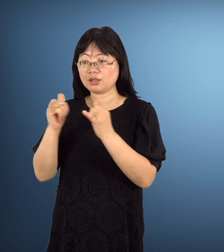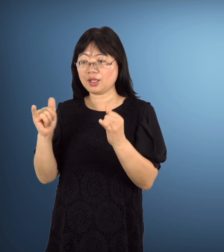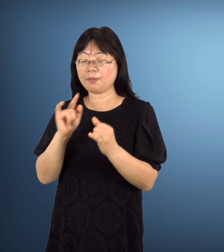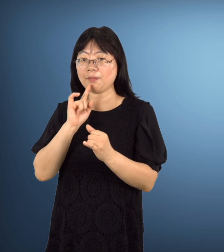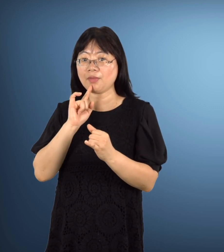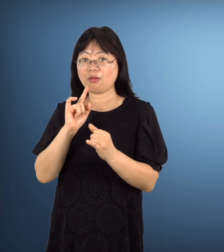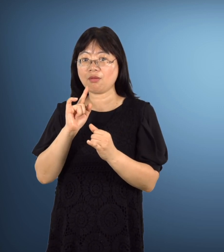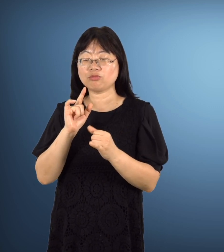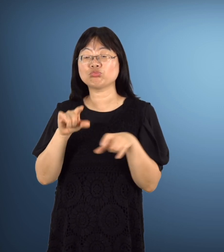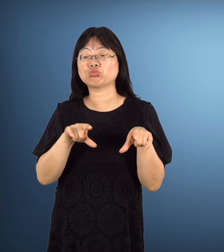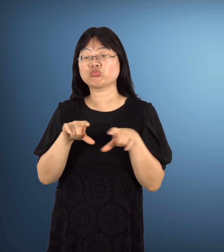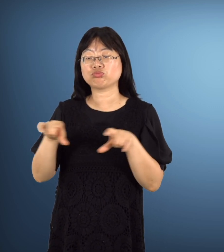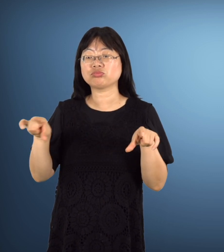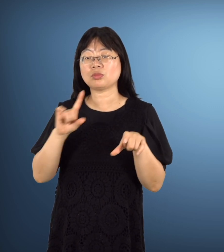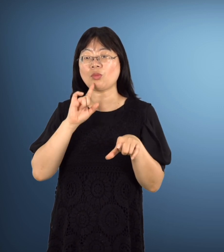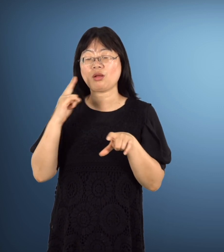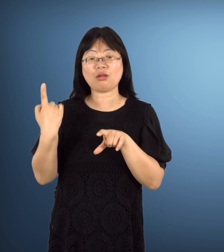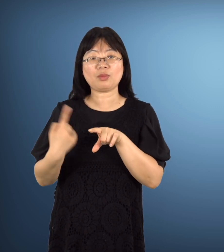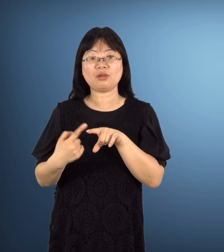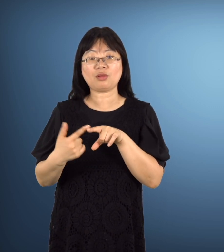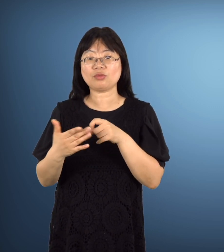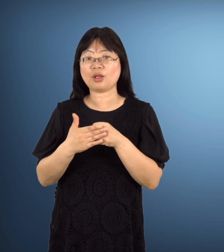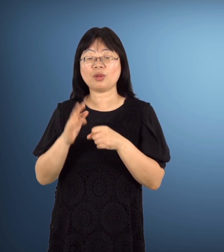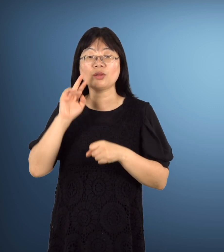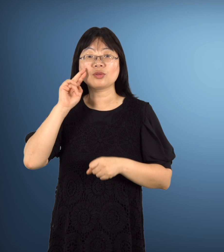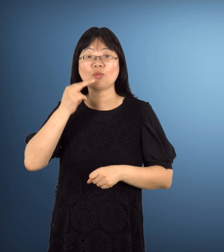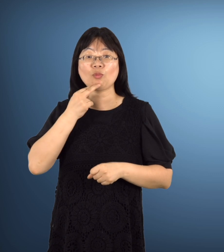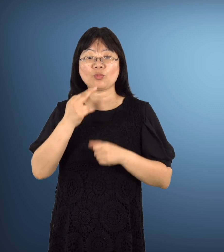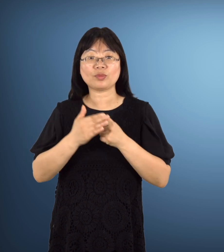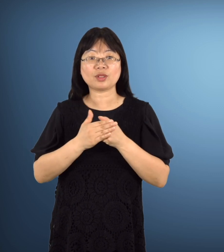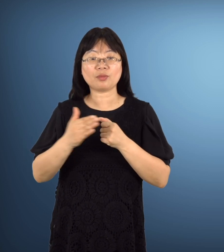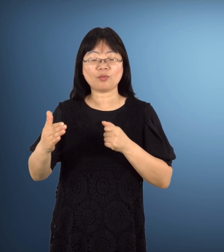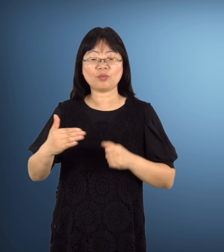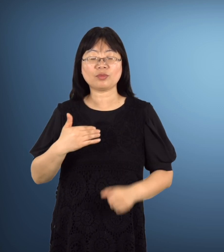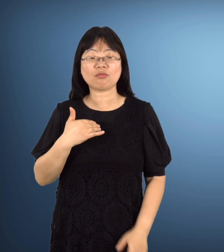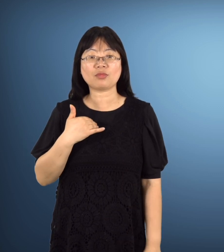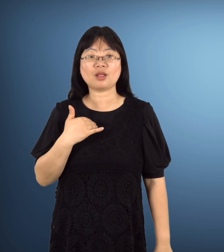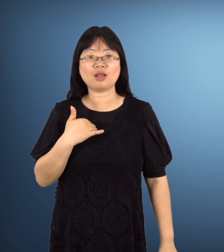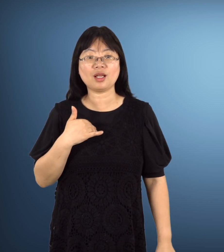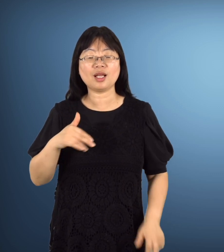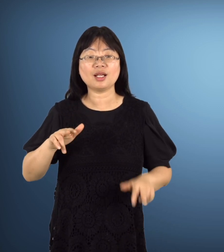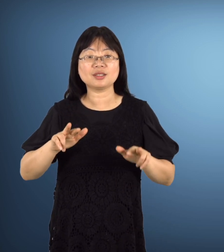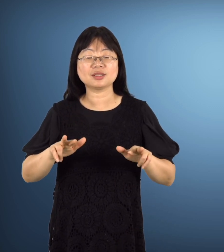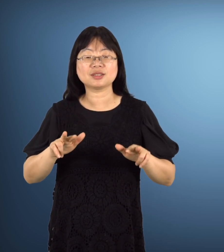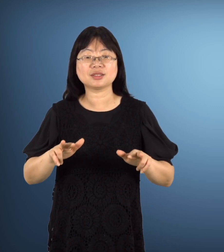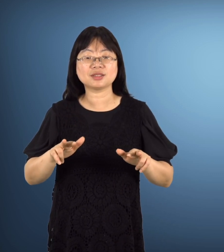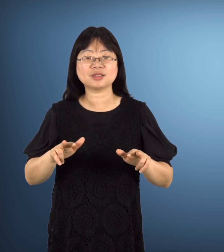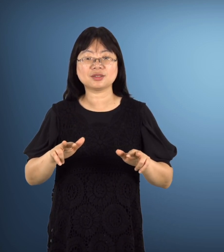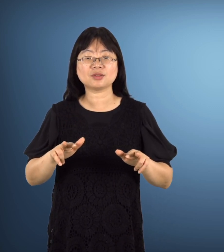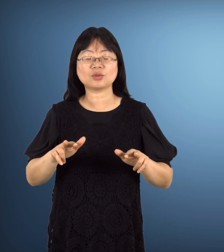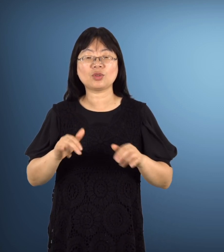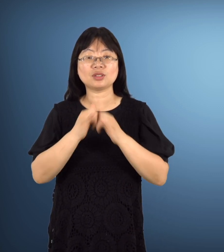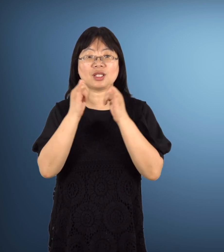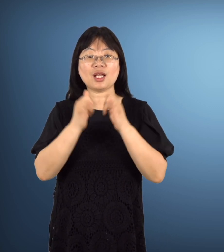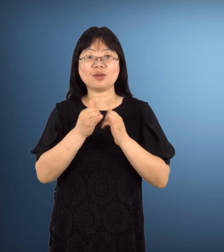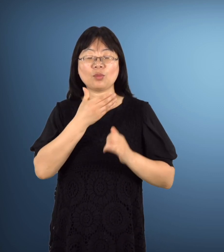사실은 표준어입니다. 틀린 말은 아니니까 제가 여긴 또 이렇게 그쪽